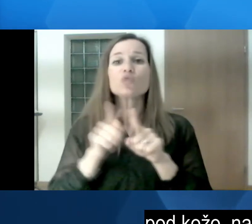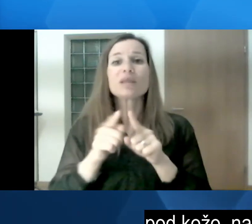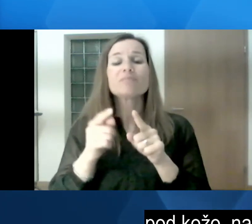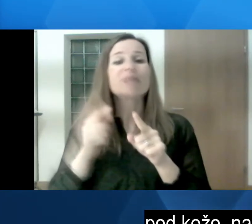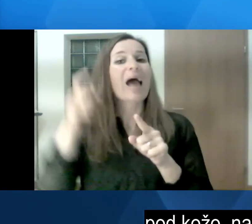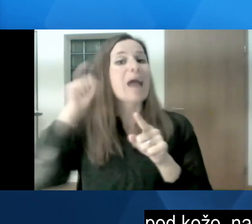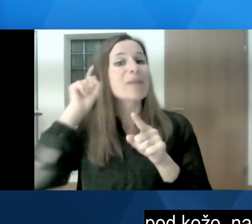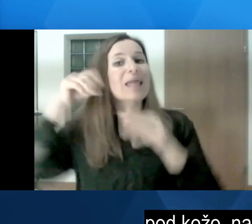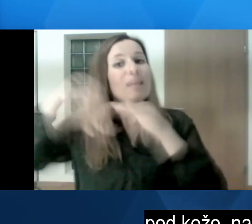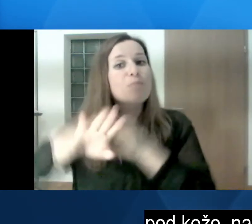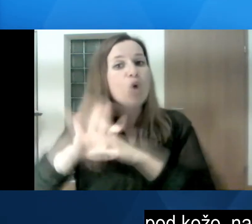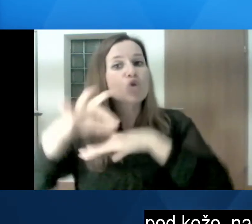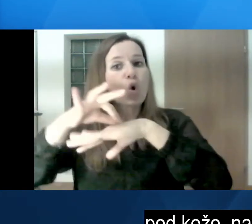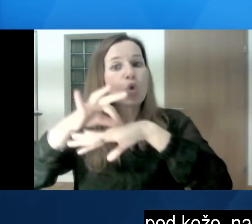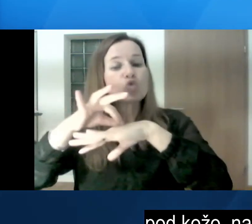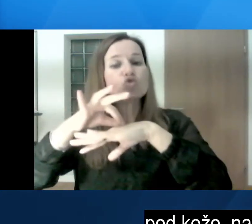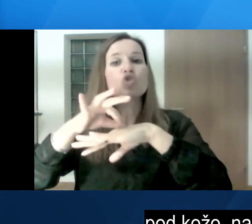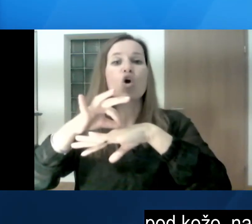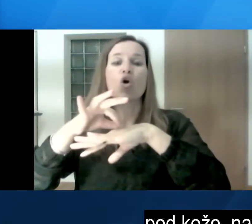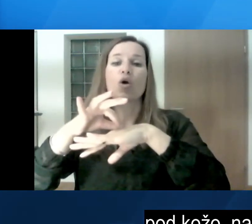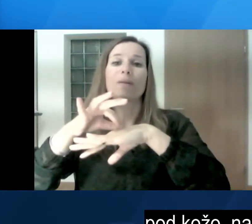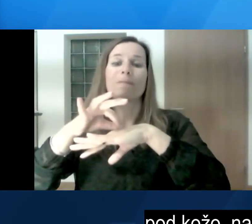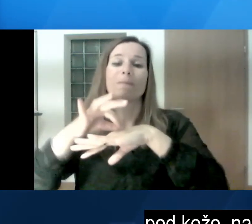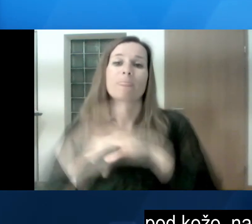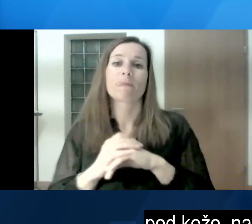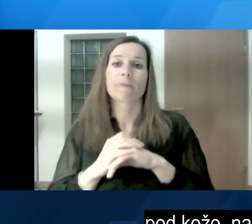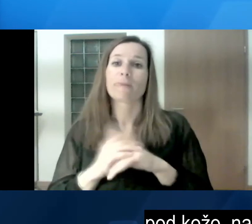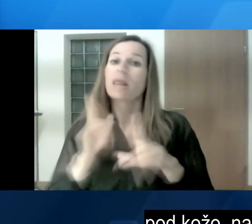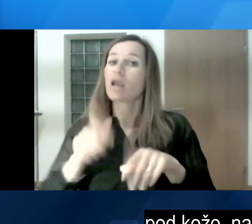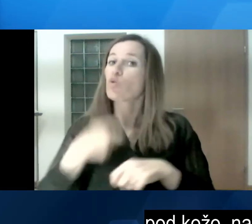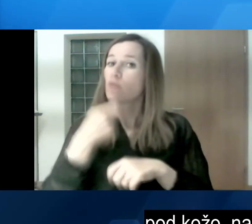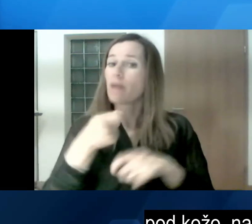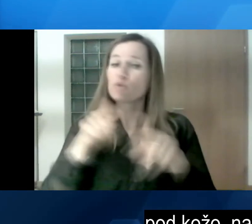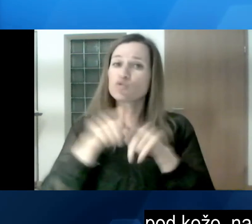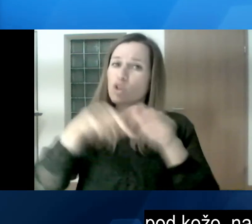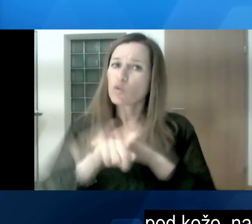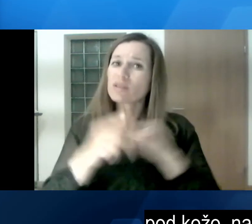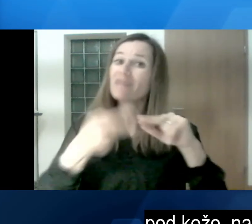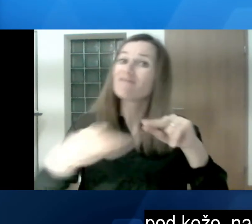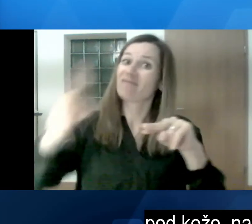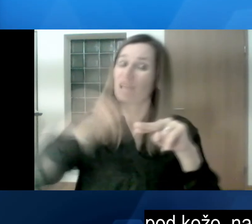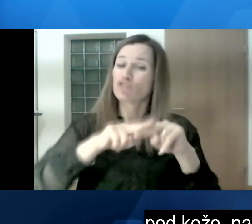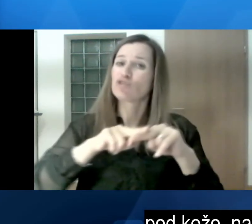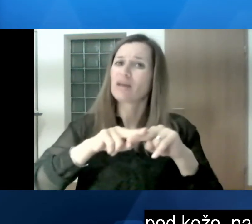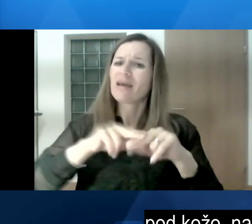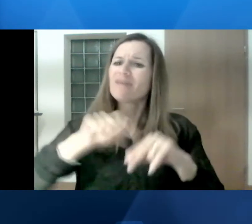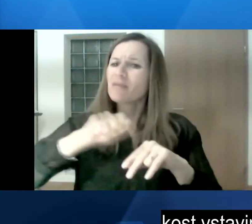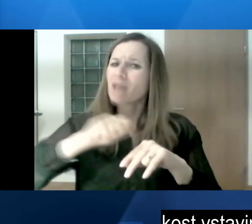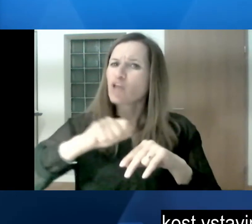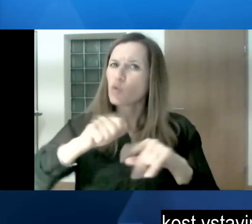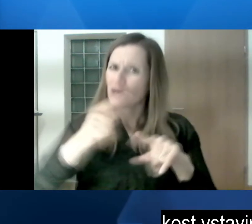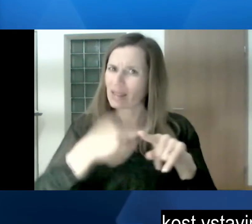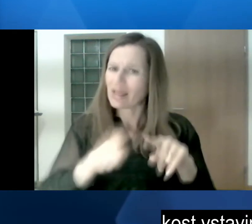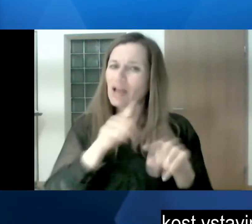koščice, ne bom predolga, potem lahko damo notri večji vibratorni delček, se pravi v senčnično